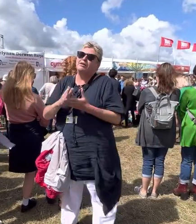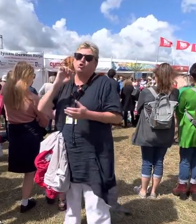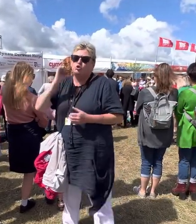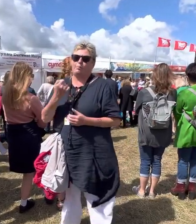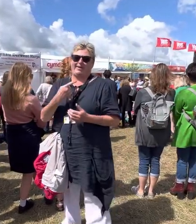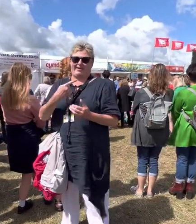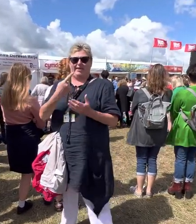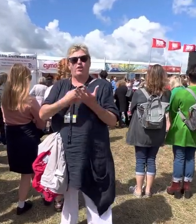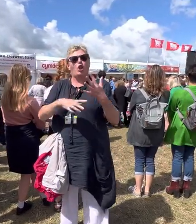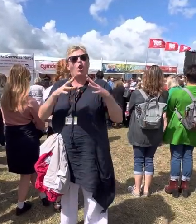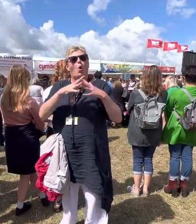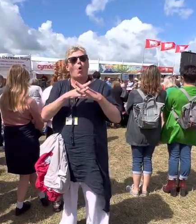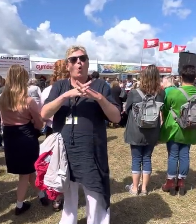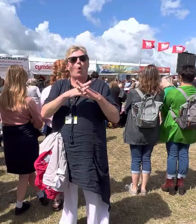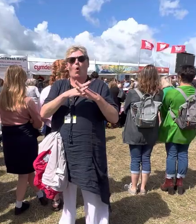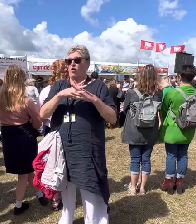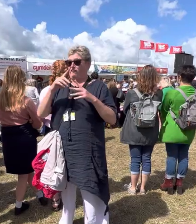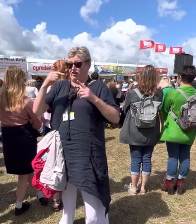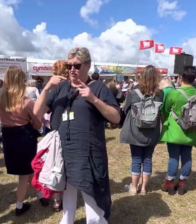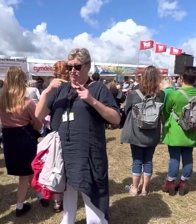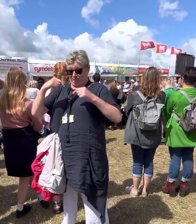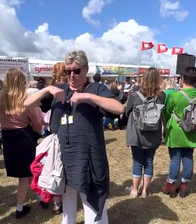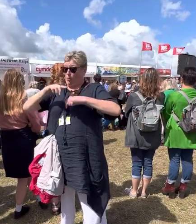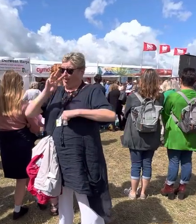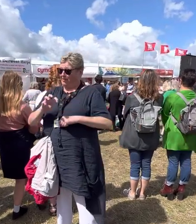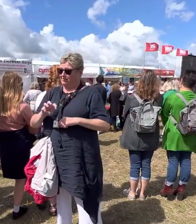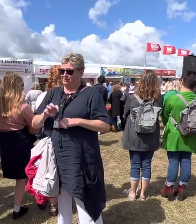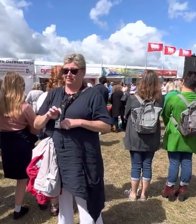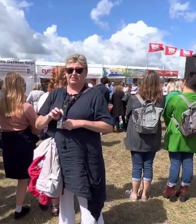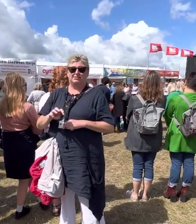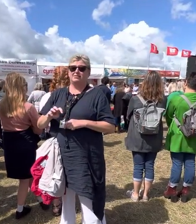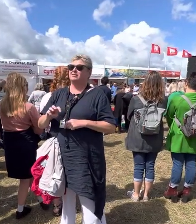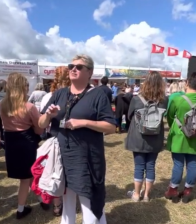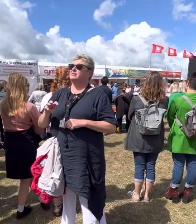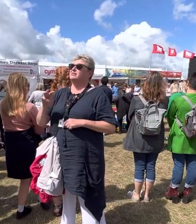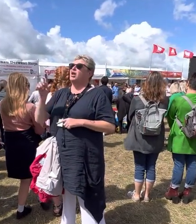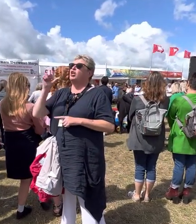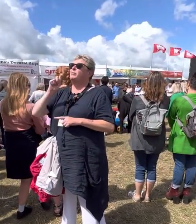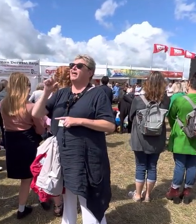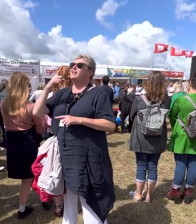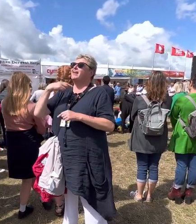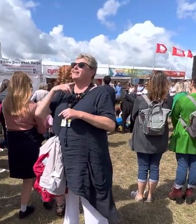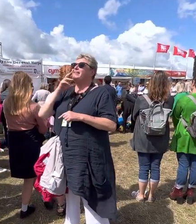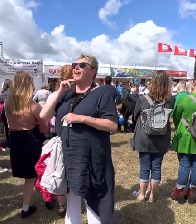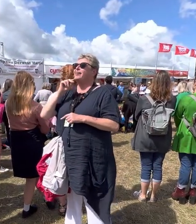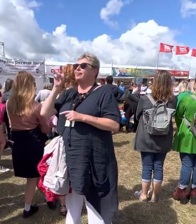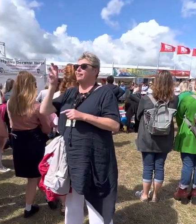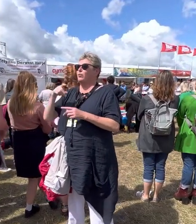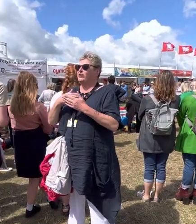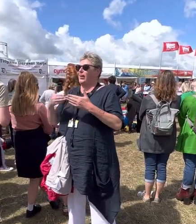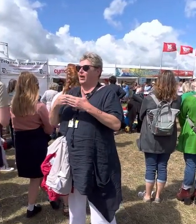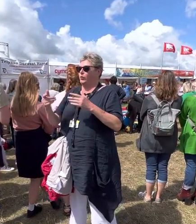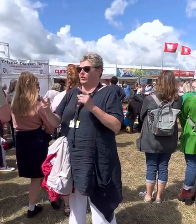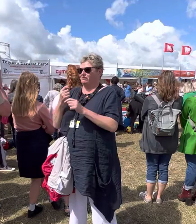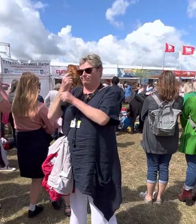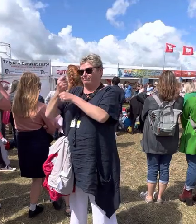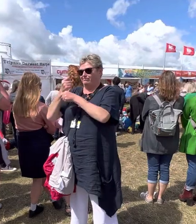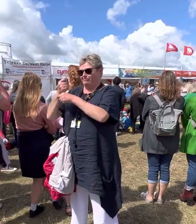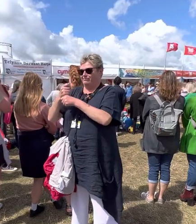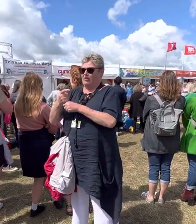mewn deddf eiddo i Gymru? Mae Cymdeithas yr Iaith yn cynnig 7 pwynt allweddol a byddai'n sicrhau system decach